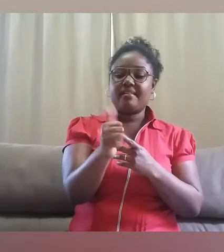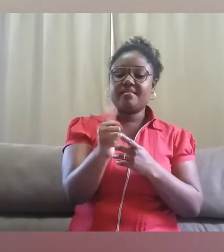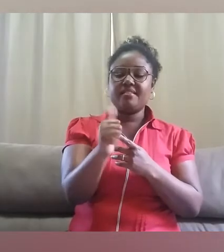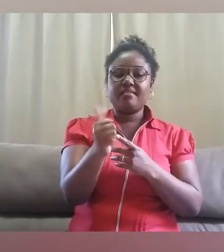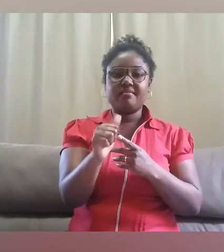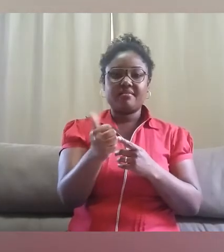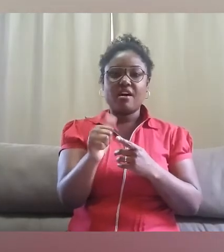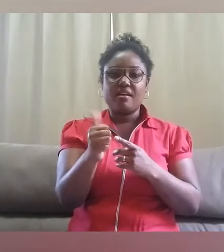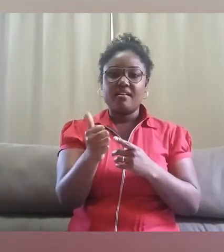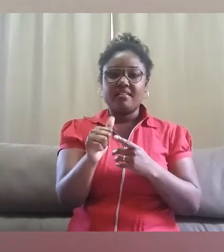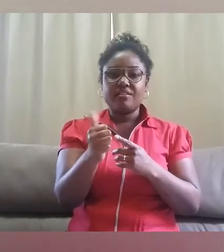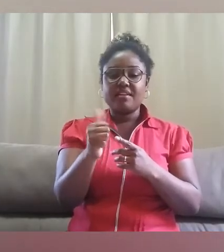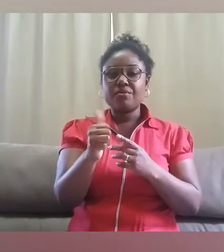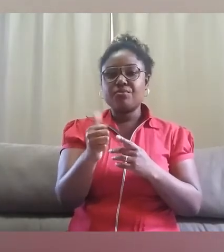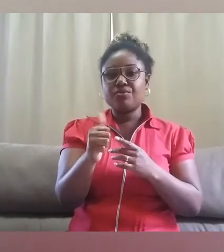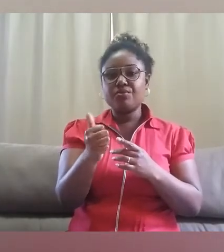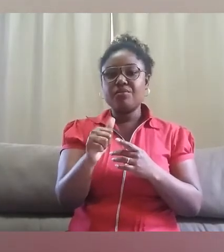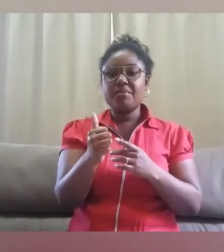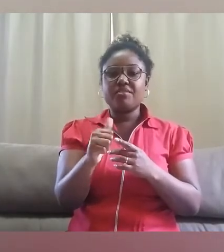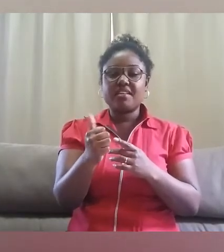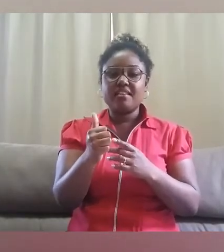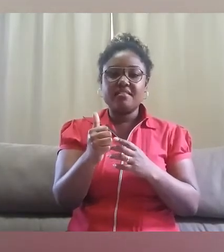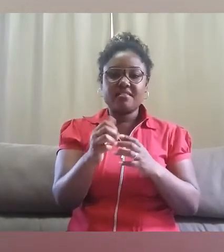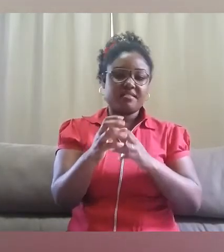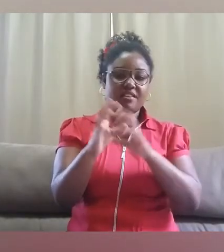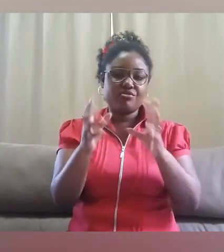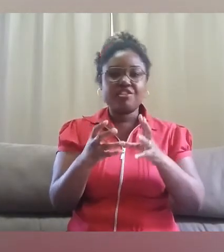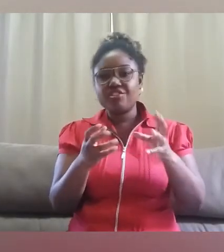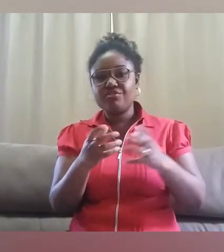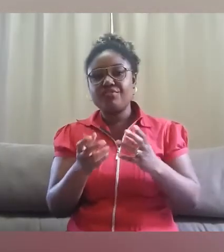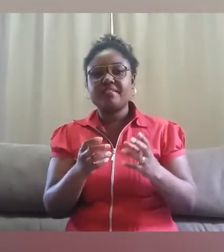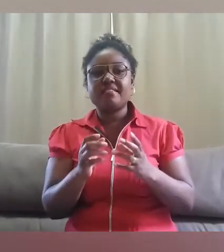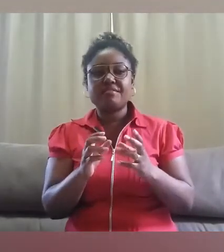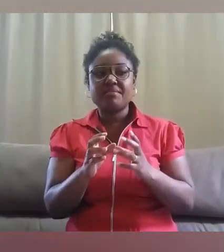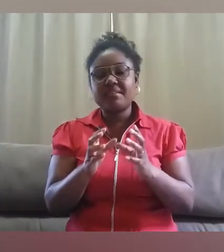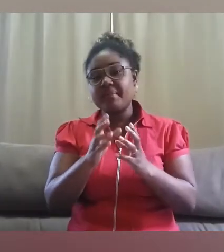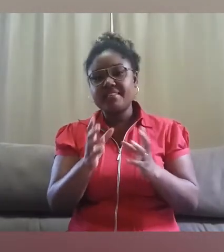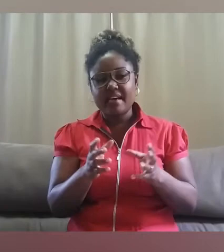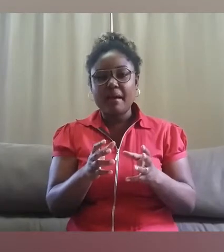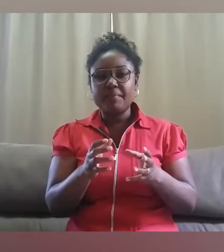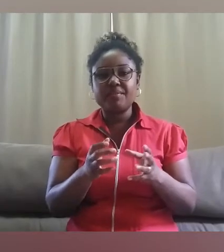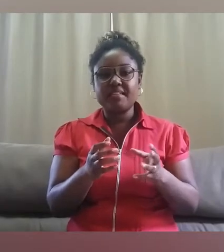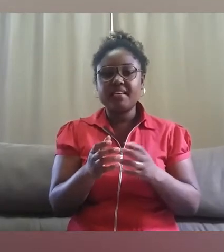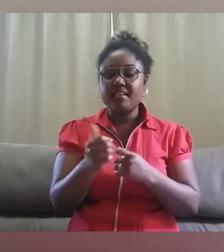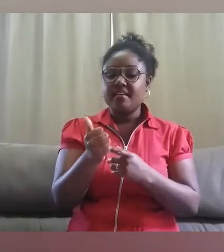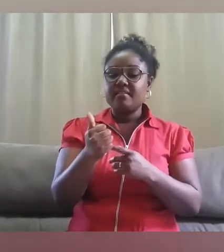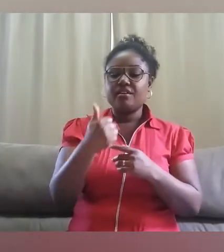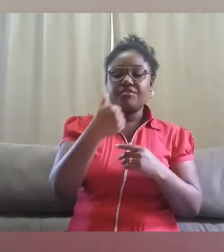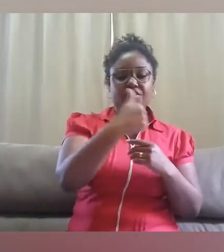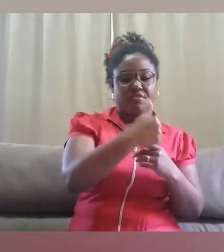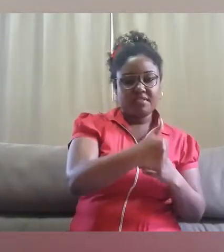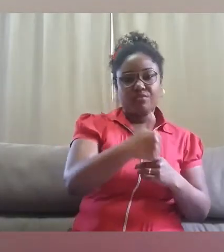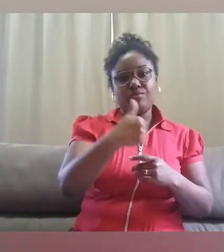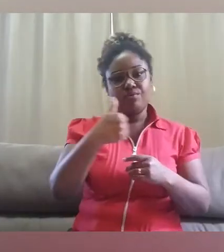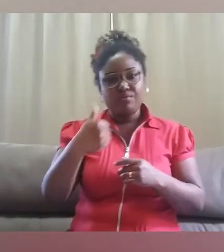assim. Então, tem alguns números que eles têm um jeitinho de fazer, vamos dizer, mais rápido, né? Então, em vez de fazer 1